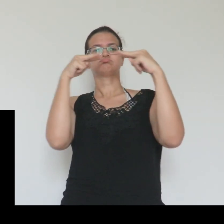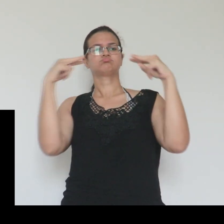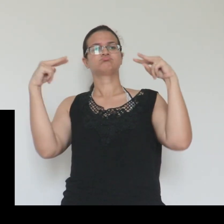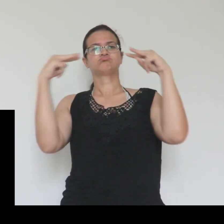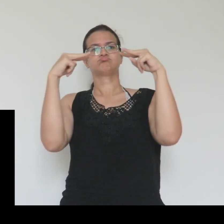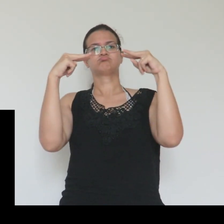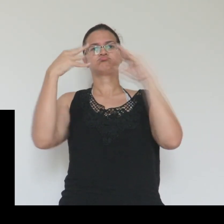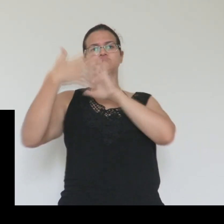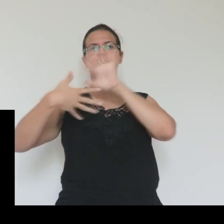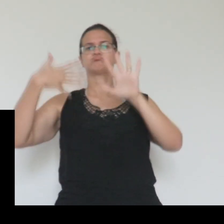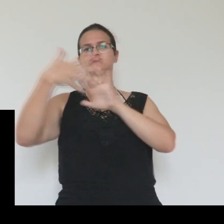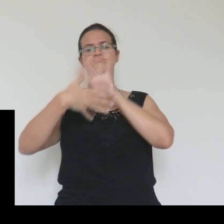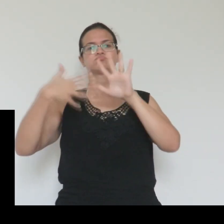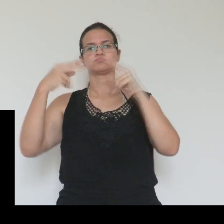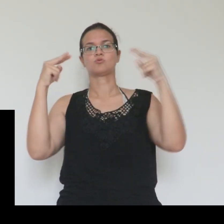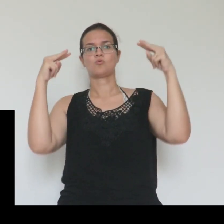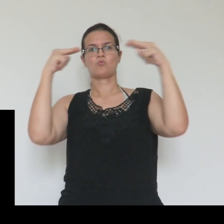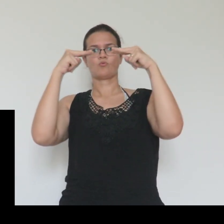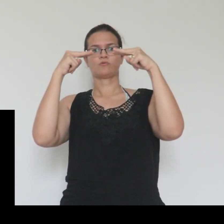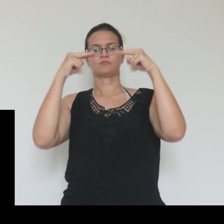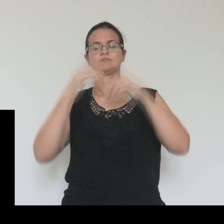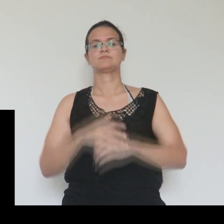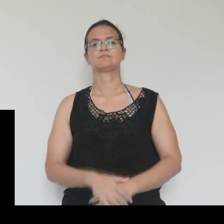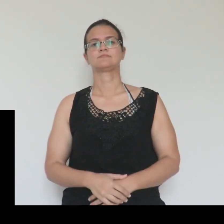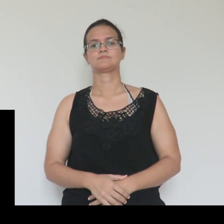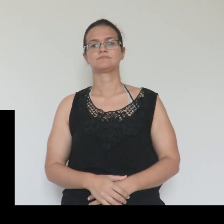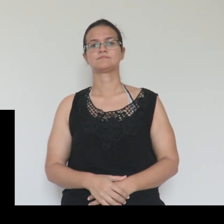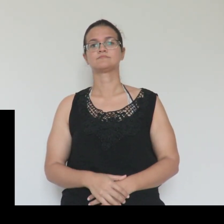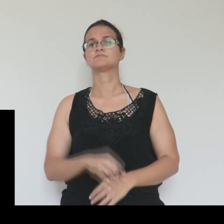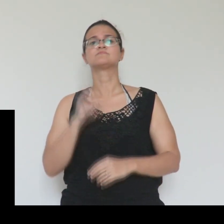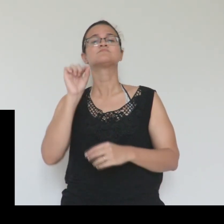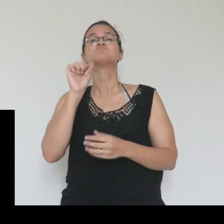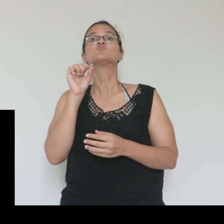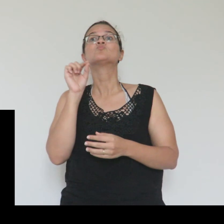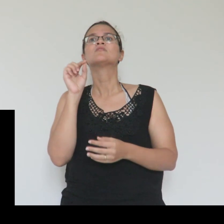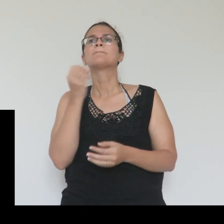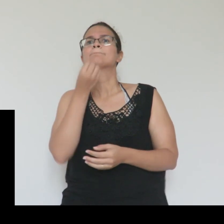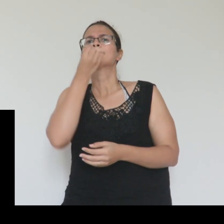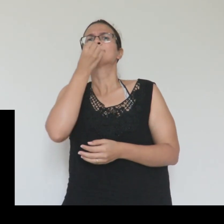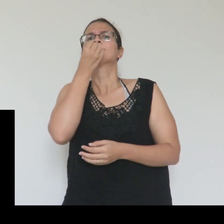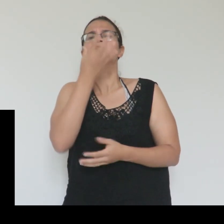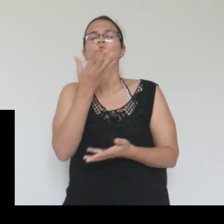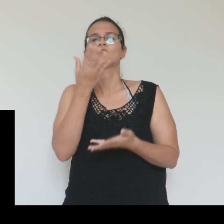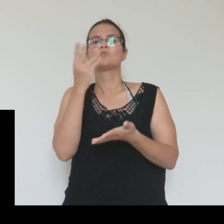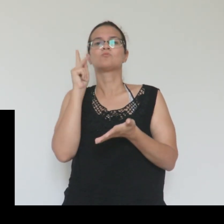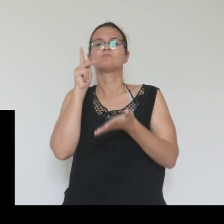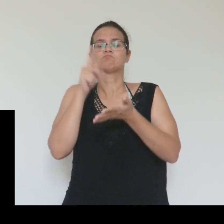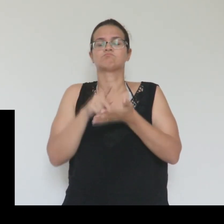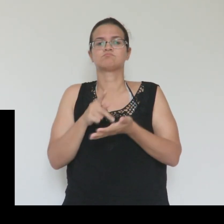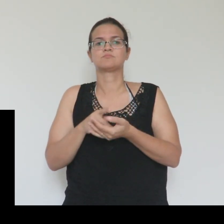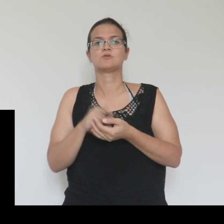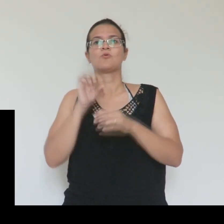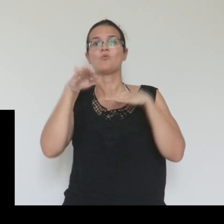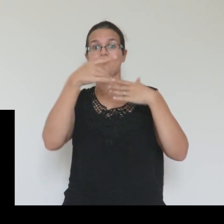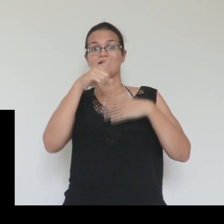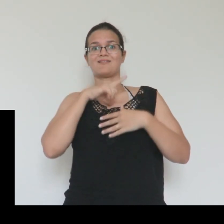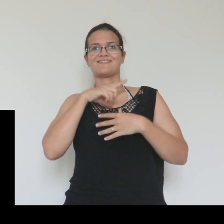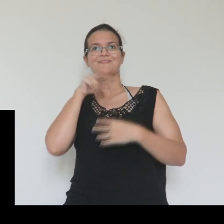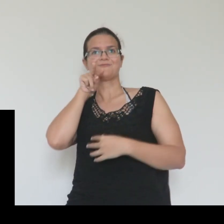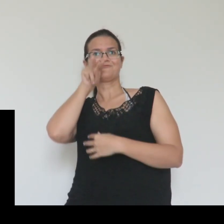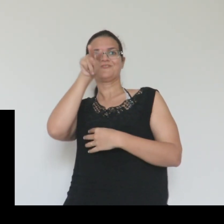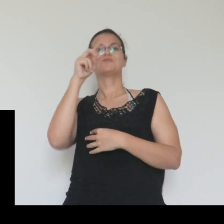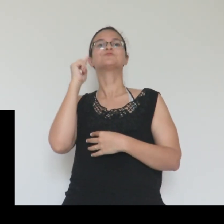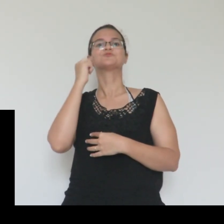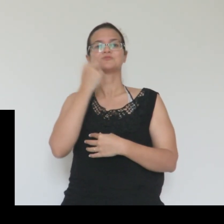Quando você estiver de frente ao surdo, justamente isso, olhar nos olhos dos surdos enquanto estiver falando com ele, porque ele precisa de estar atento